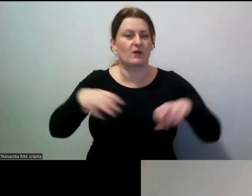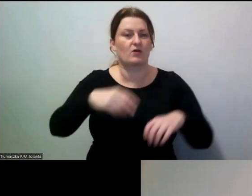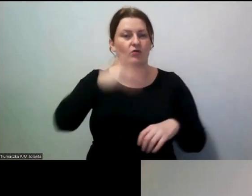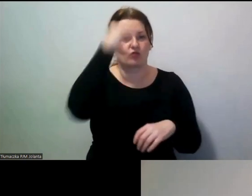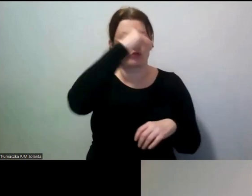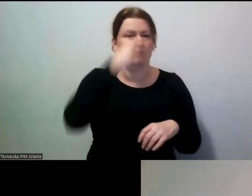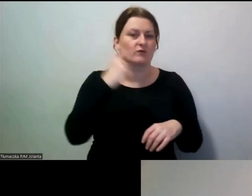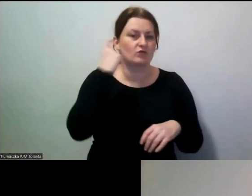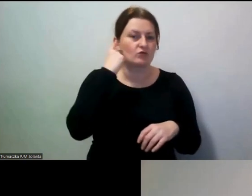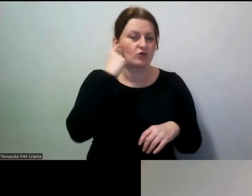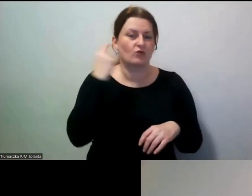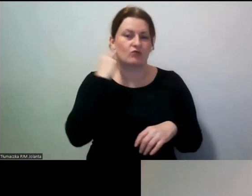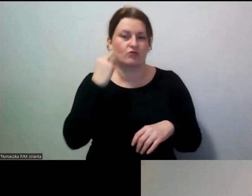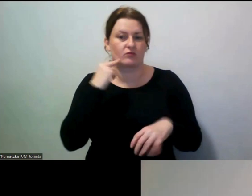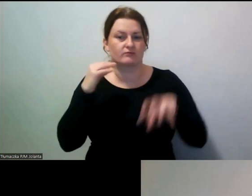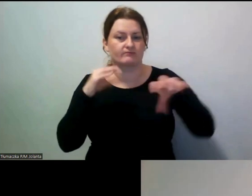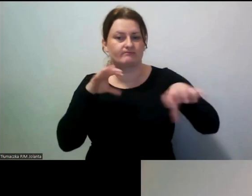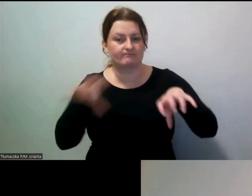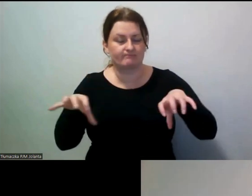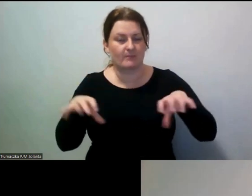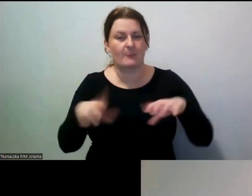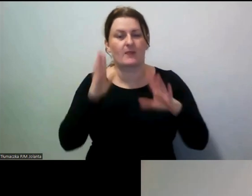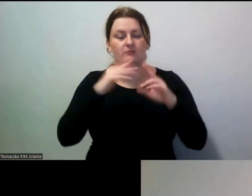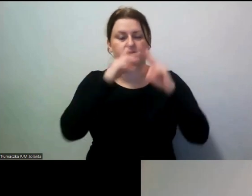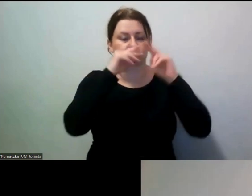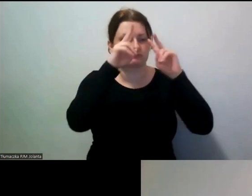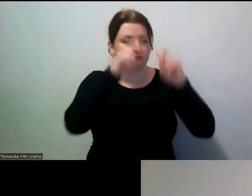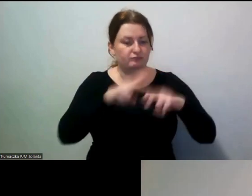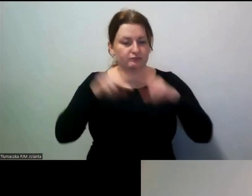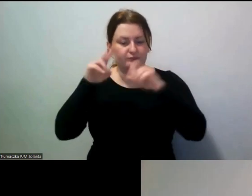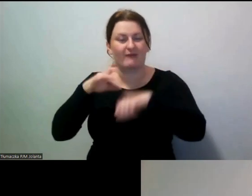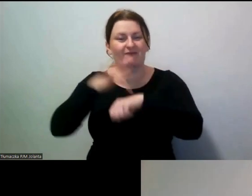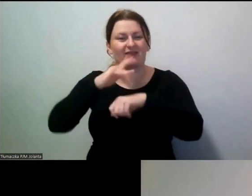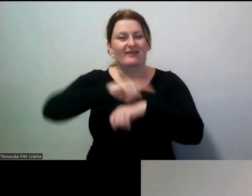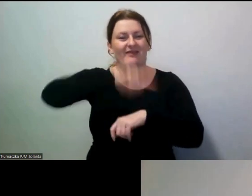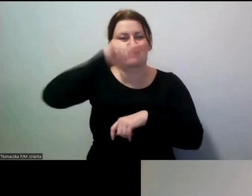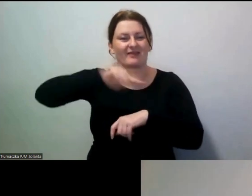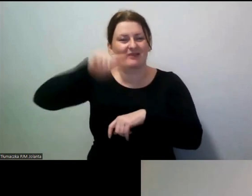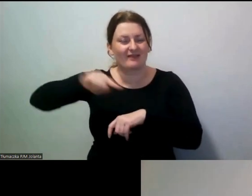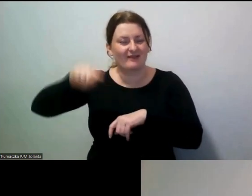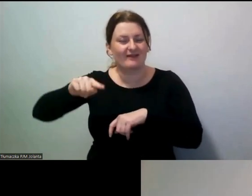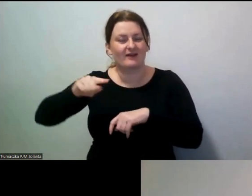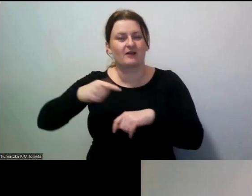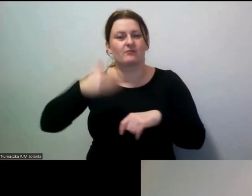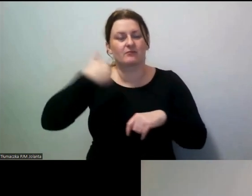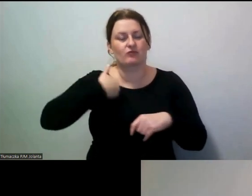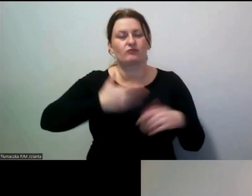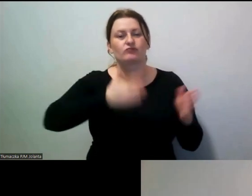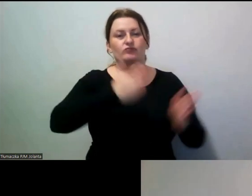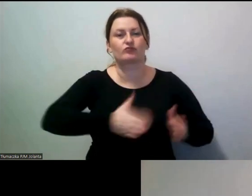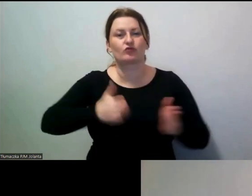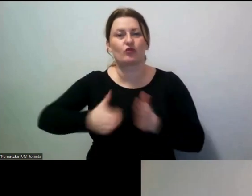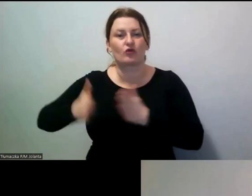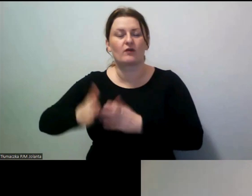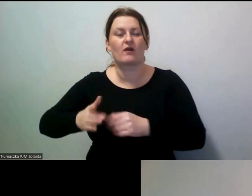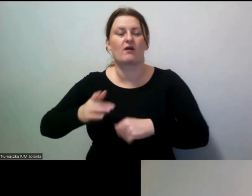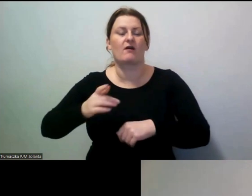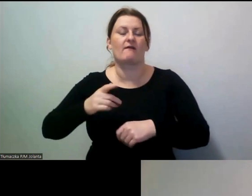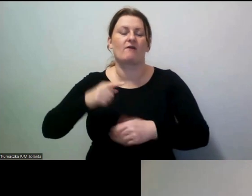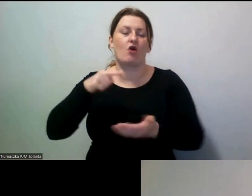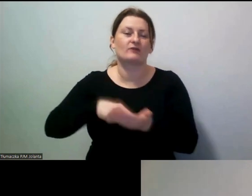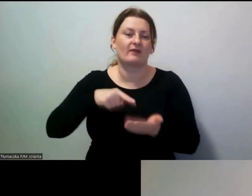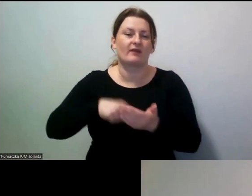i niesłyszących, i na podstawie analizy statystycznej została przygotowana tak naprawdę ostateczna